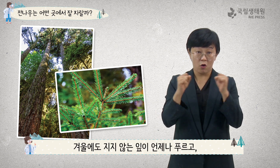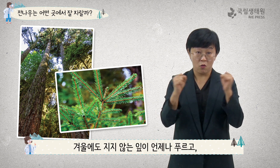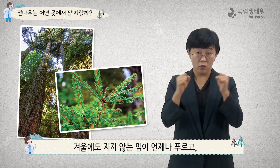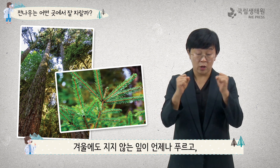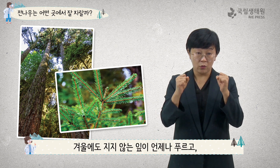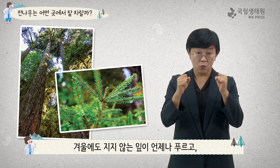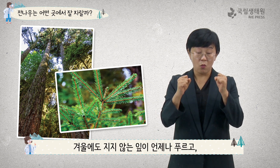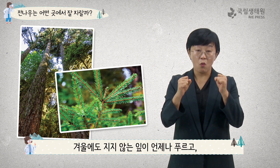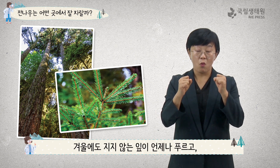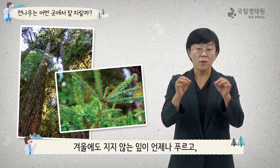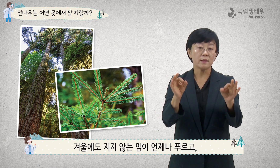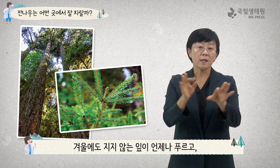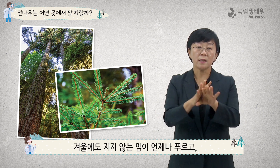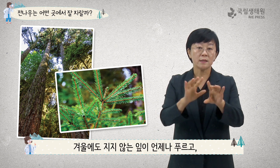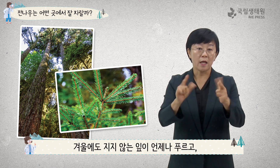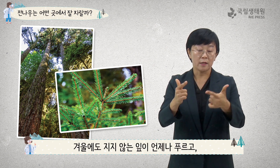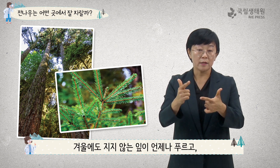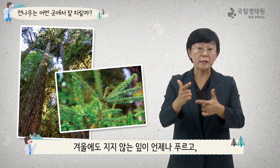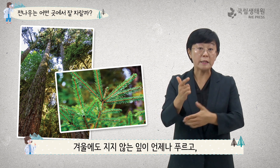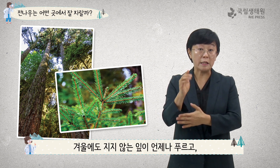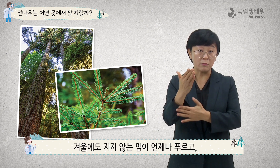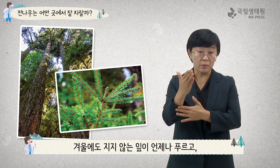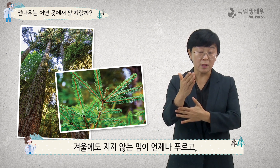겨울에도 지지 않은 잎이 언제나 푸르고